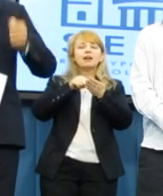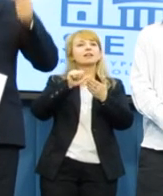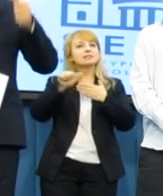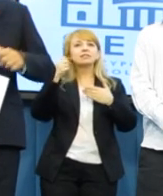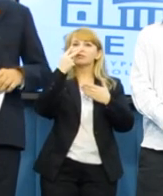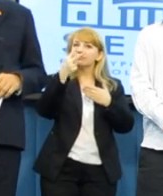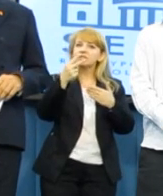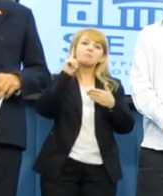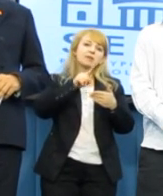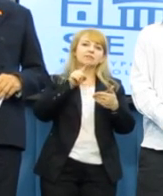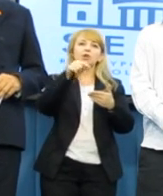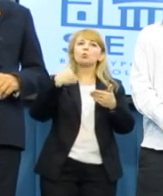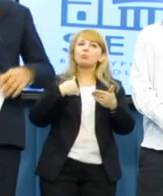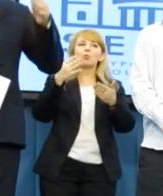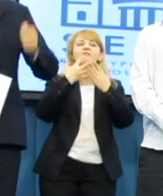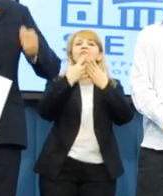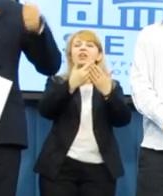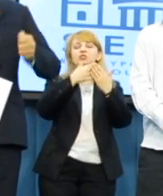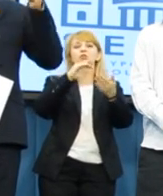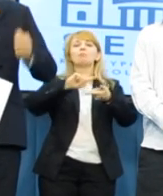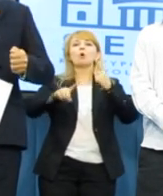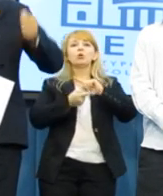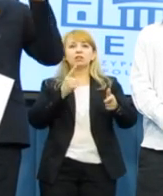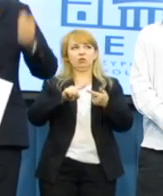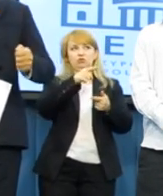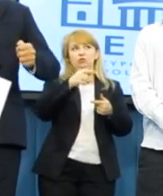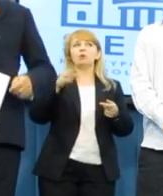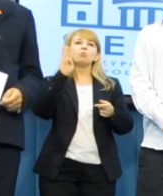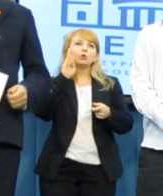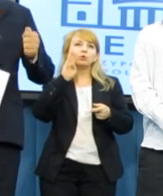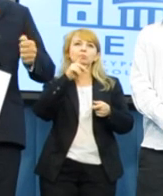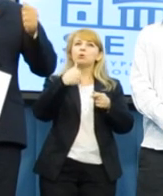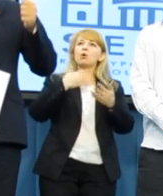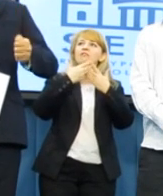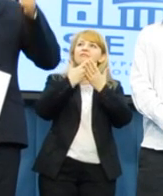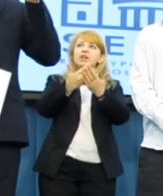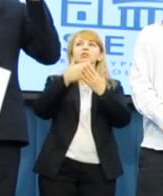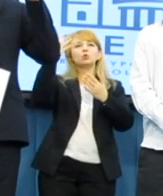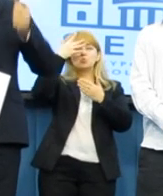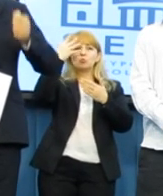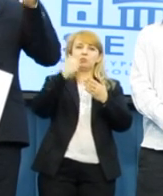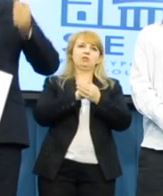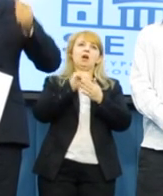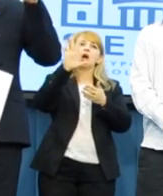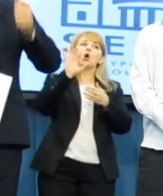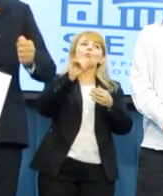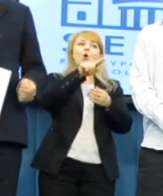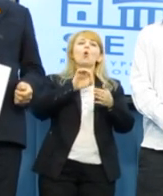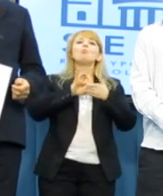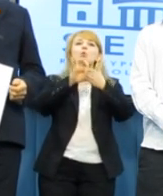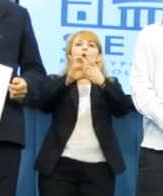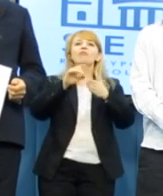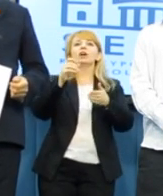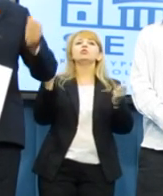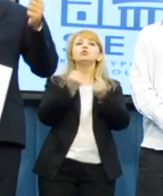jest. Dzisiaj w Polsce, inaczej niż na Ukrainie, jest się więźniem politycznym, więźniem sumienia za to, że się prowadzi działalność społeczną na rzecz